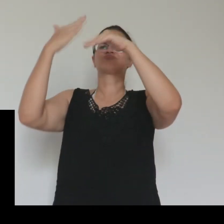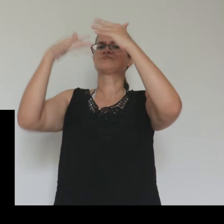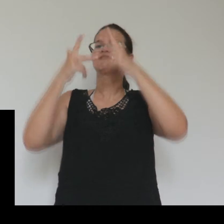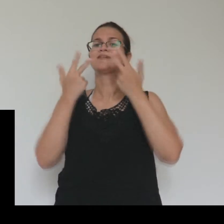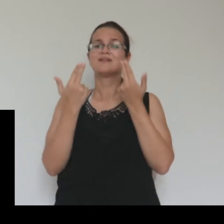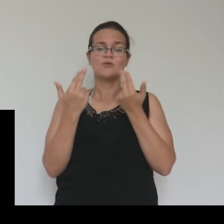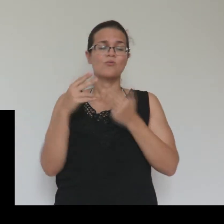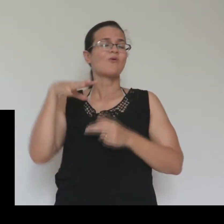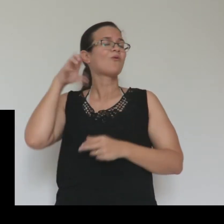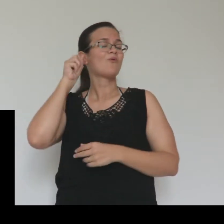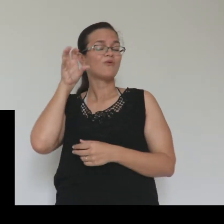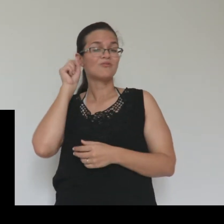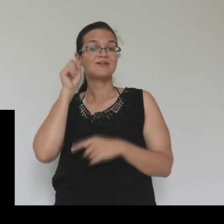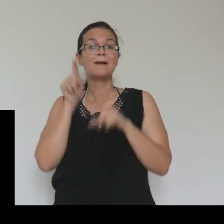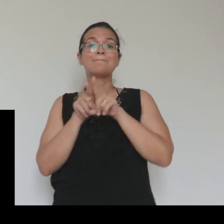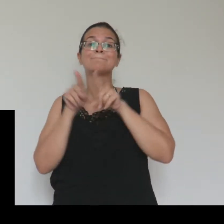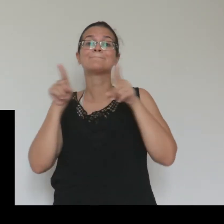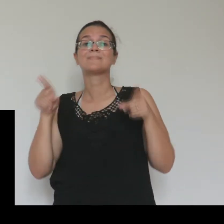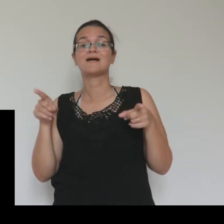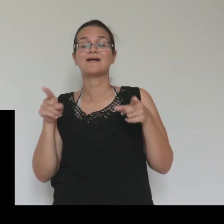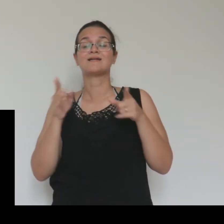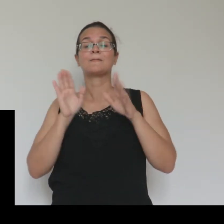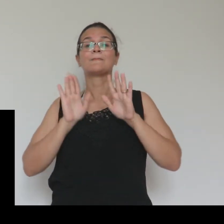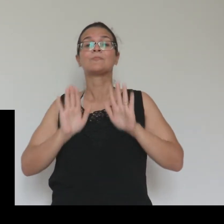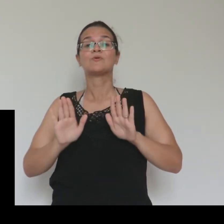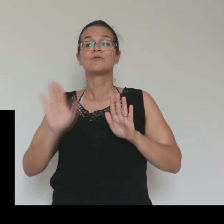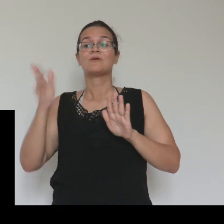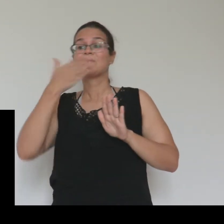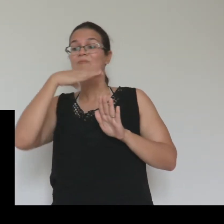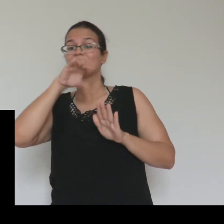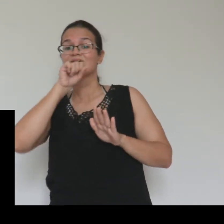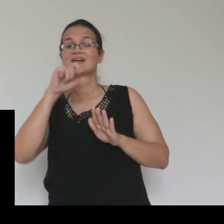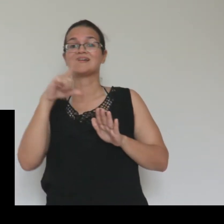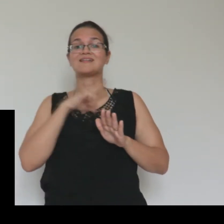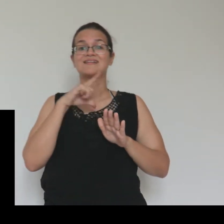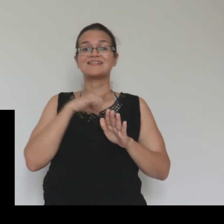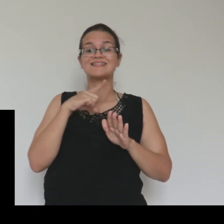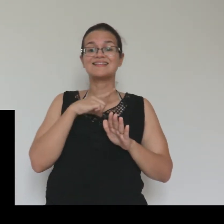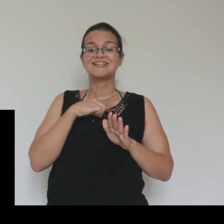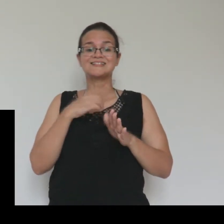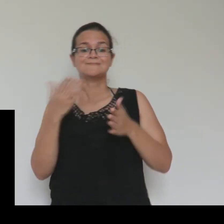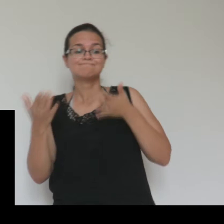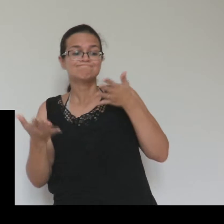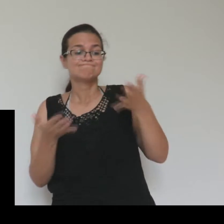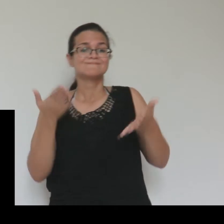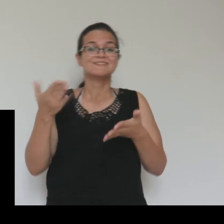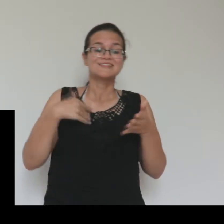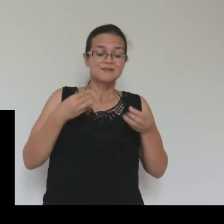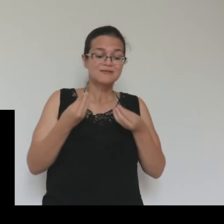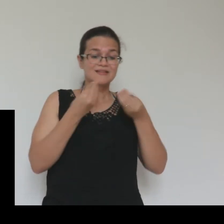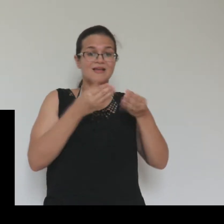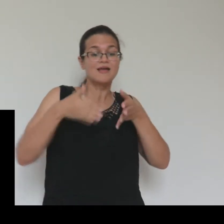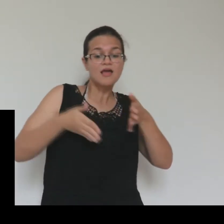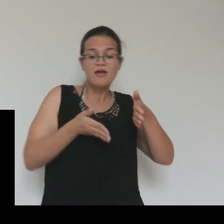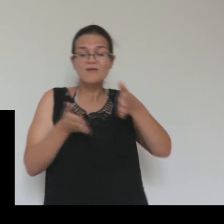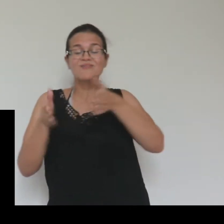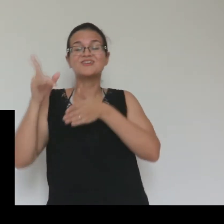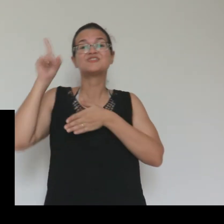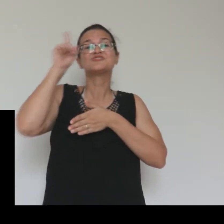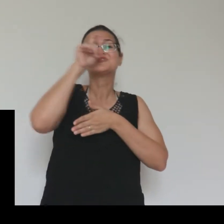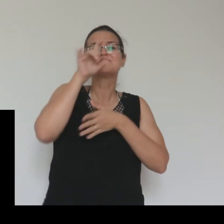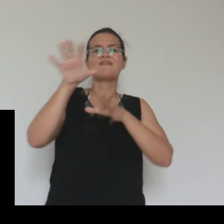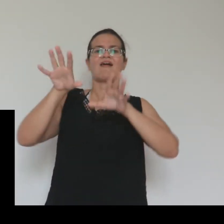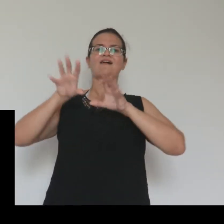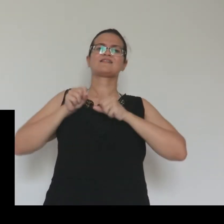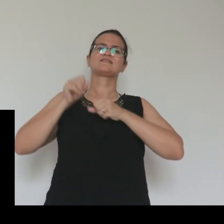tomam caminhos aonde vai dificultando essa aquisição. Então, o surdo ele aprende a língua de sinais, ele começa a